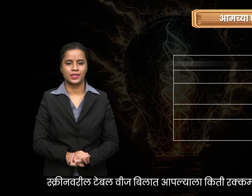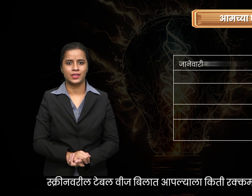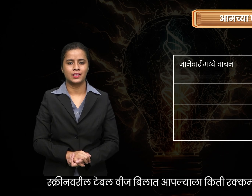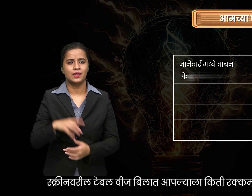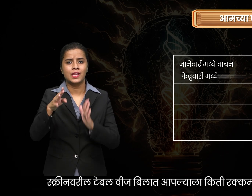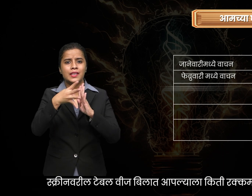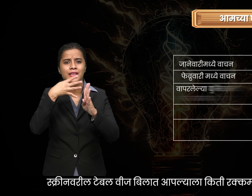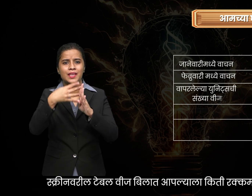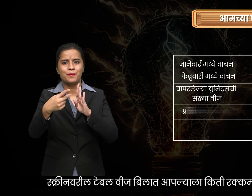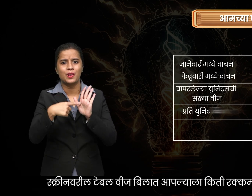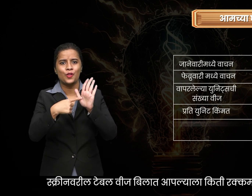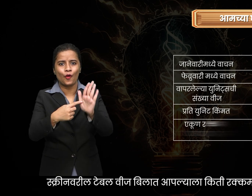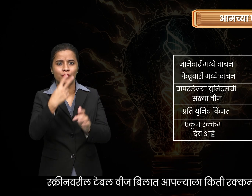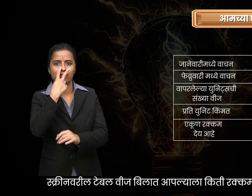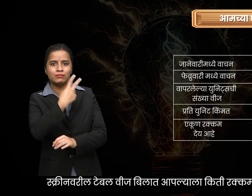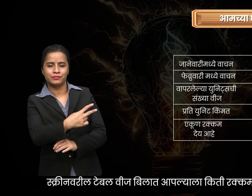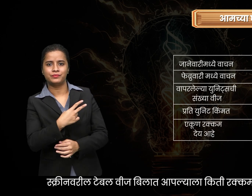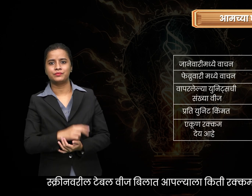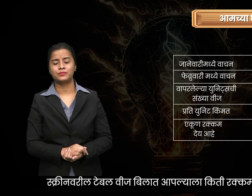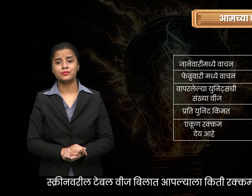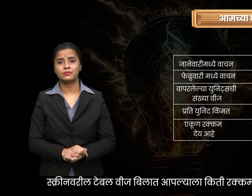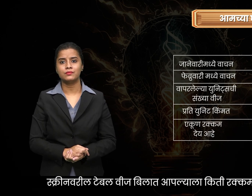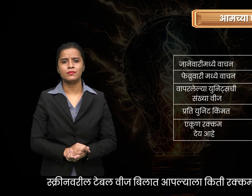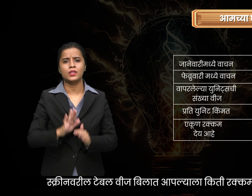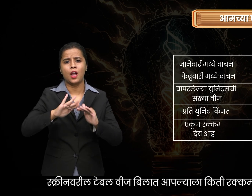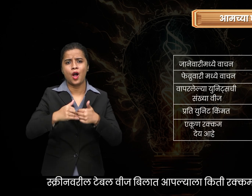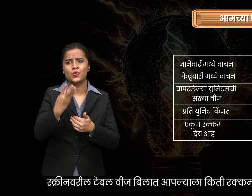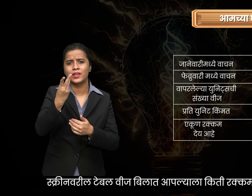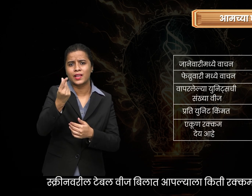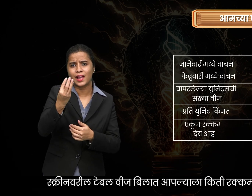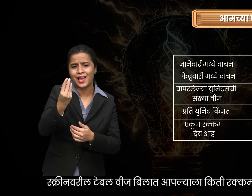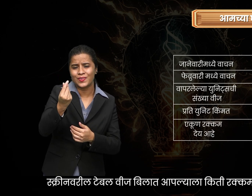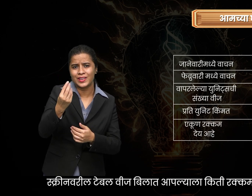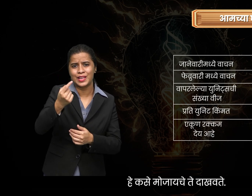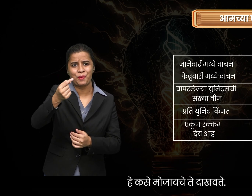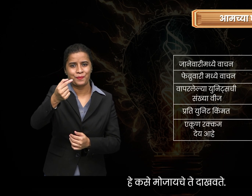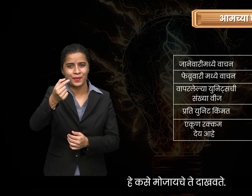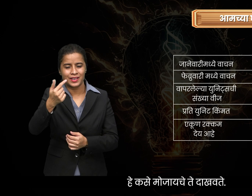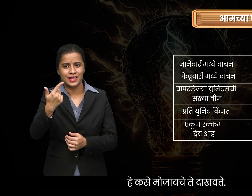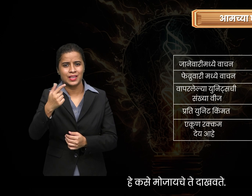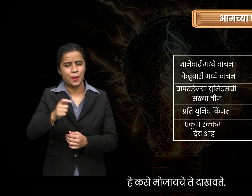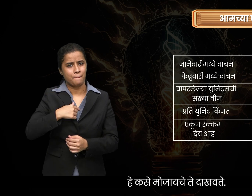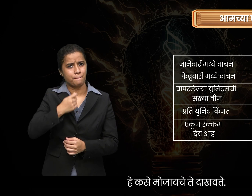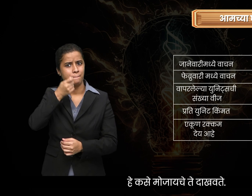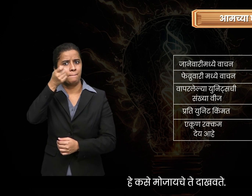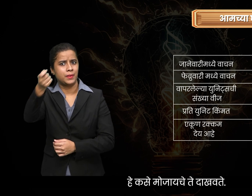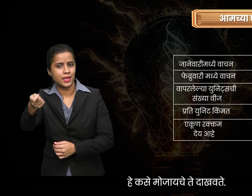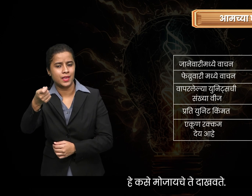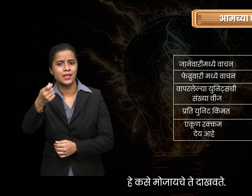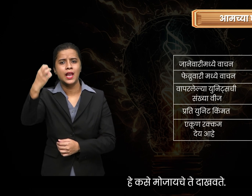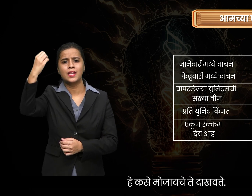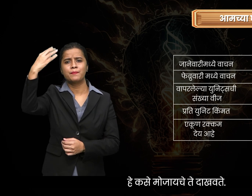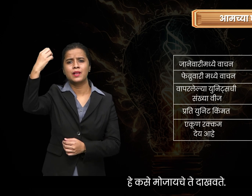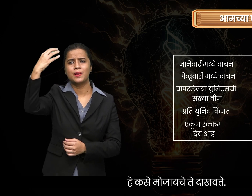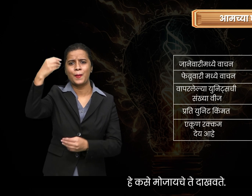स्क्रीनवरील टेबल वीज बिलात आपल्या किती रक्कम भरावी लागेल हे कसे मोजायचे ते